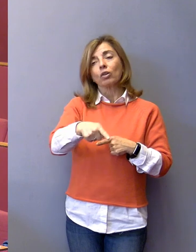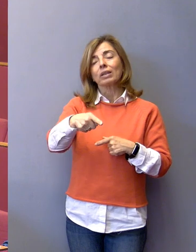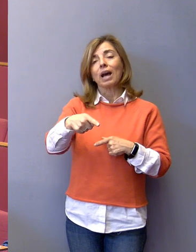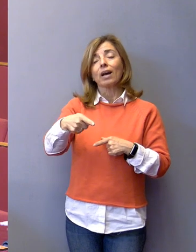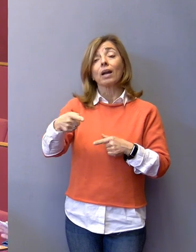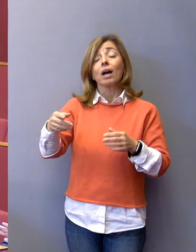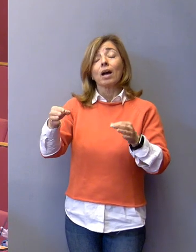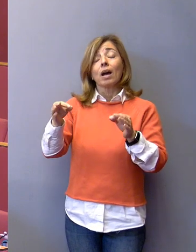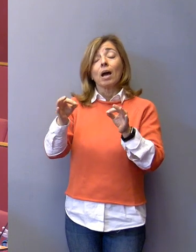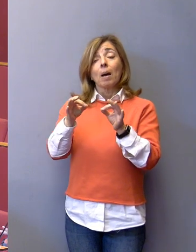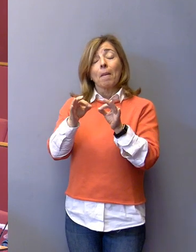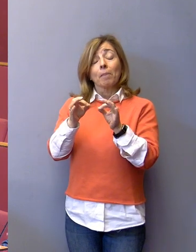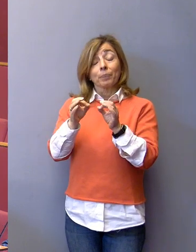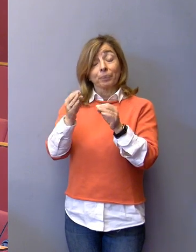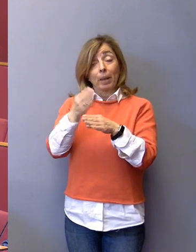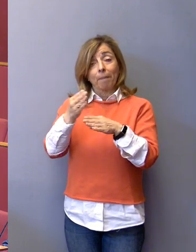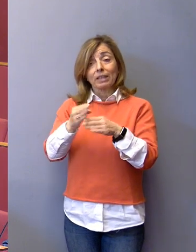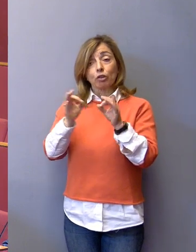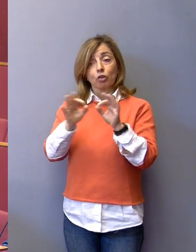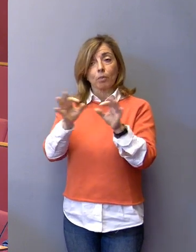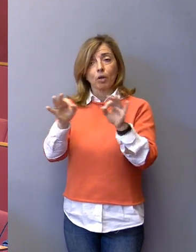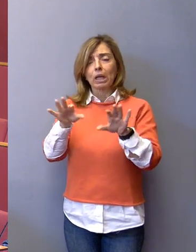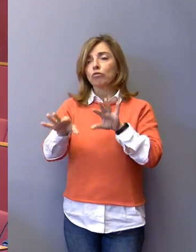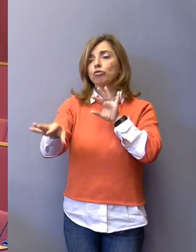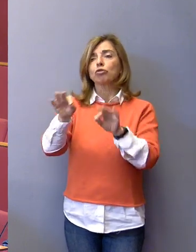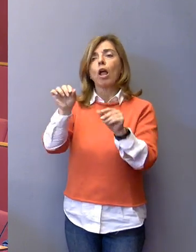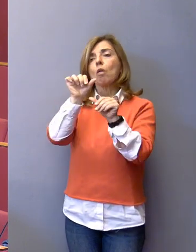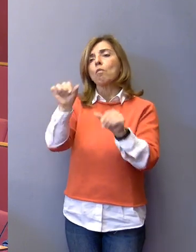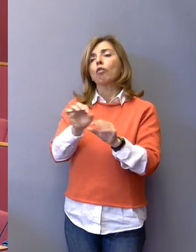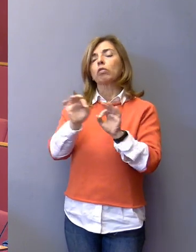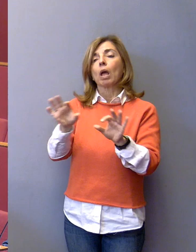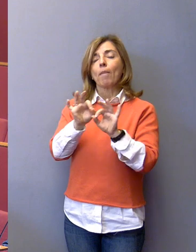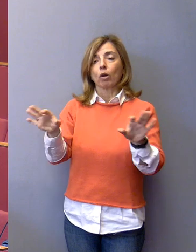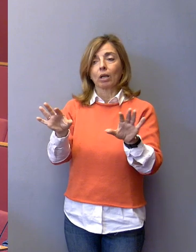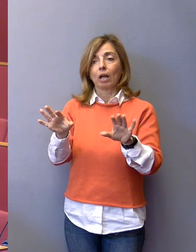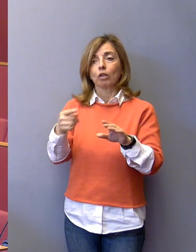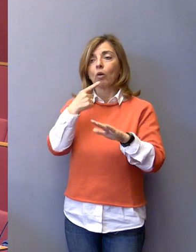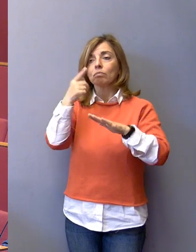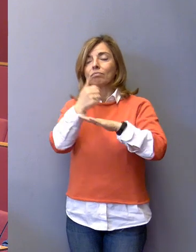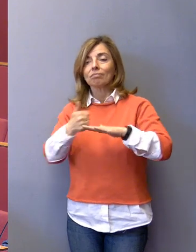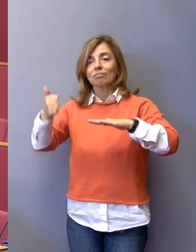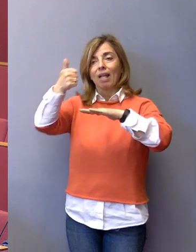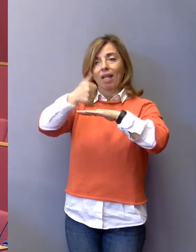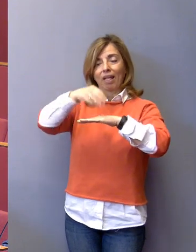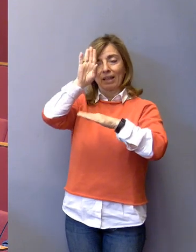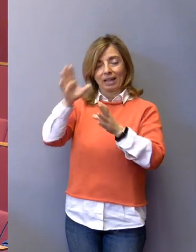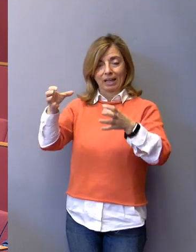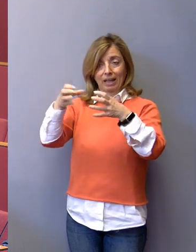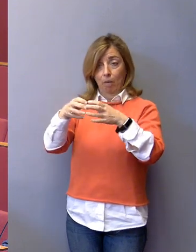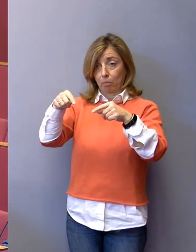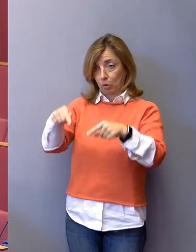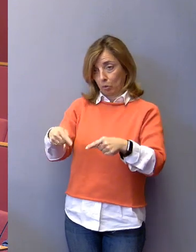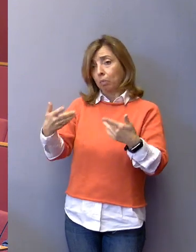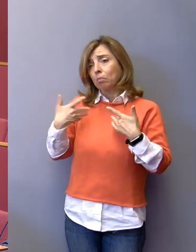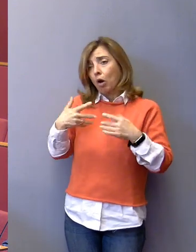presentate a differenza del 90% dei soggetti politici in quest'aula quindi fino a quando avremo la democrazia non ci sarà un padrone noi continueremo così Ma